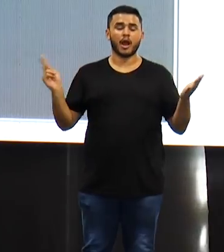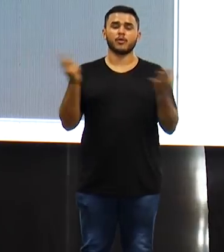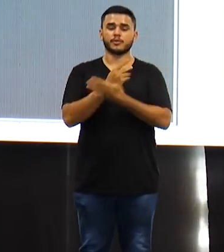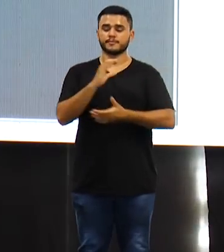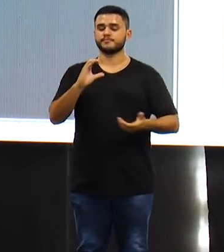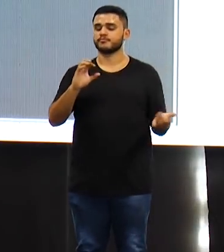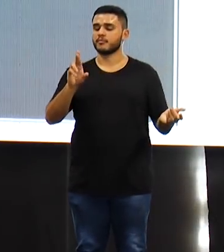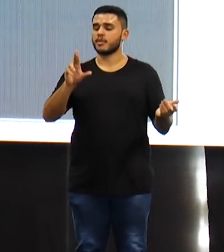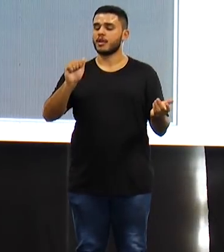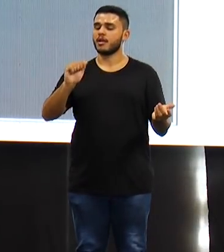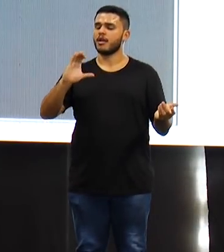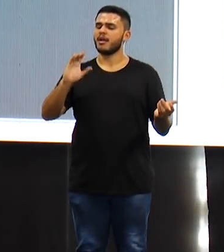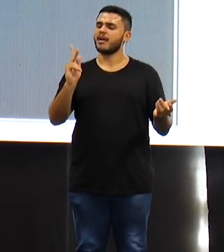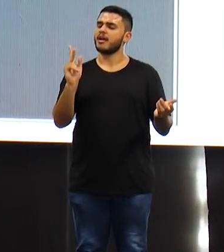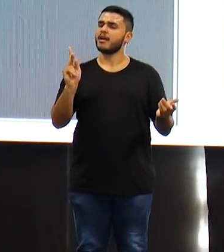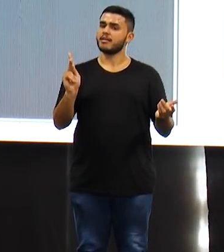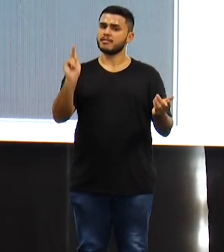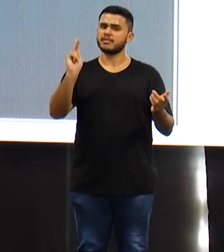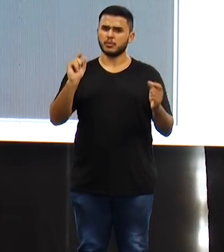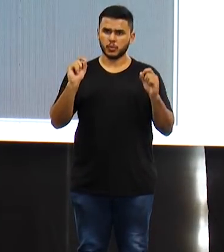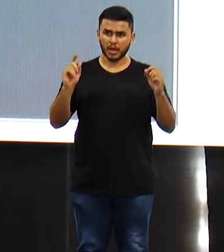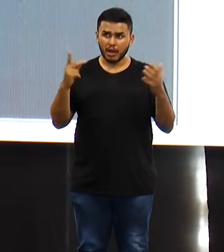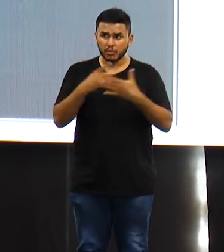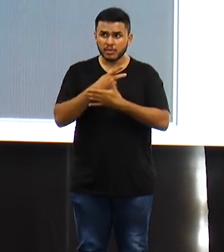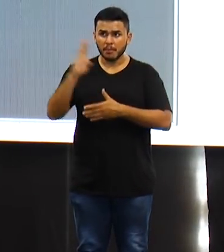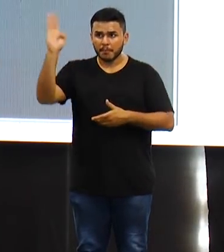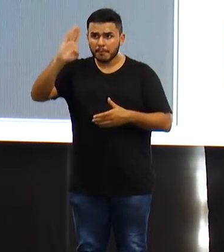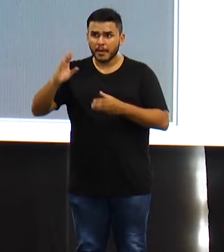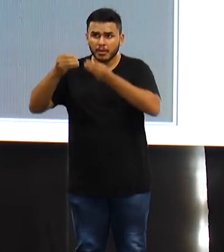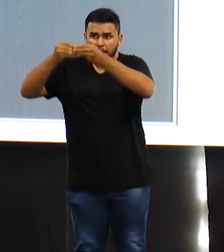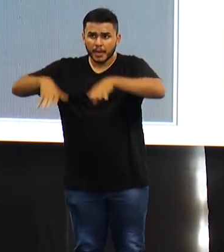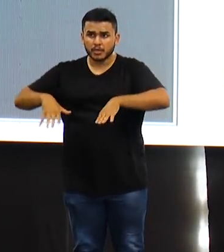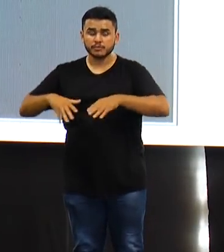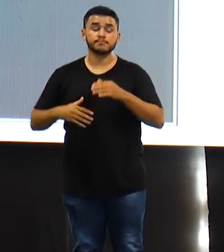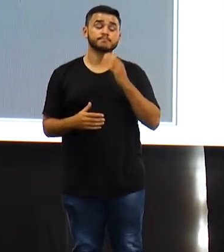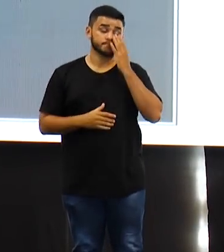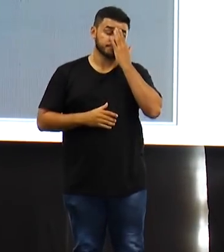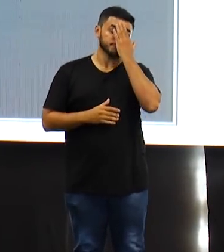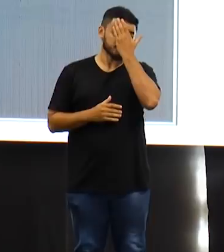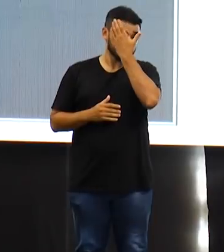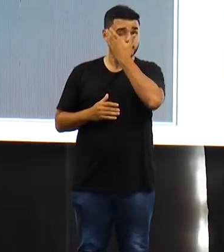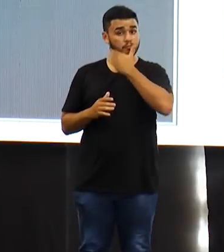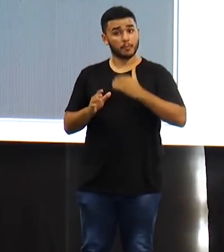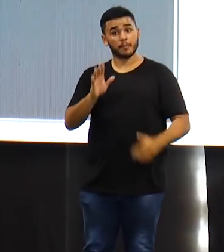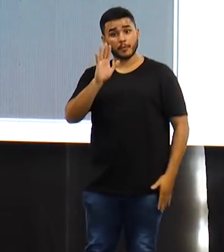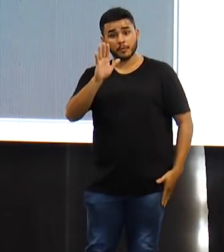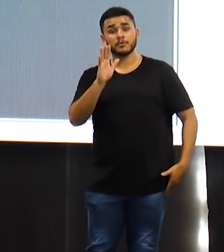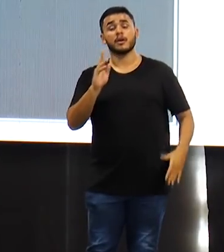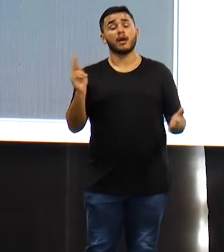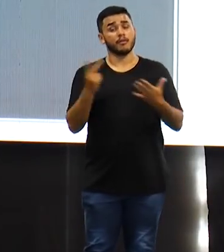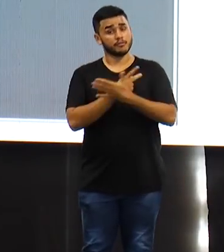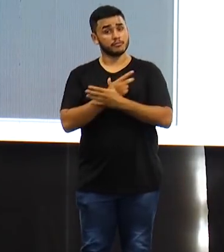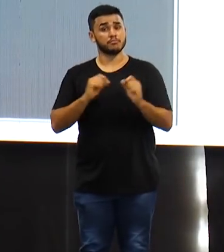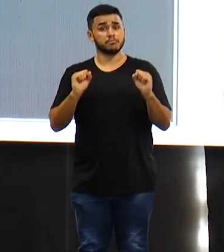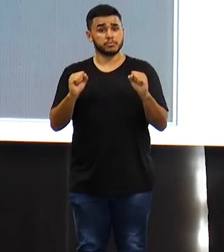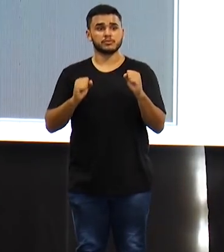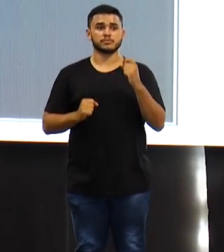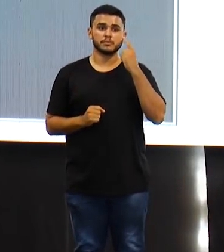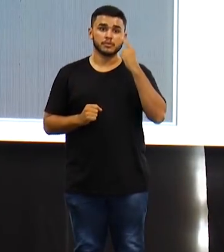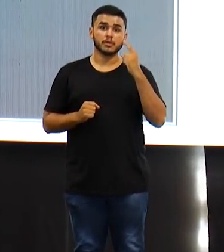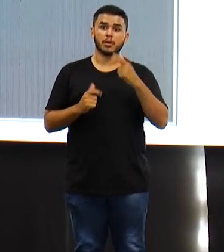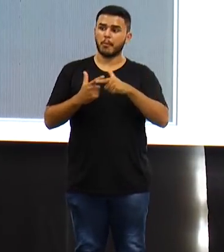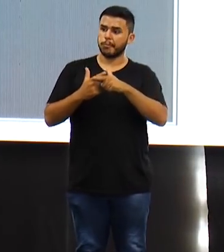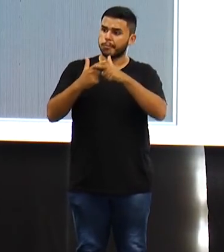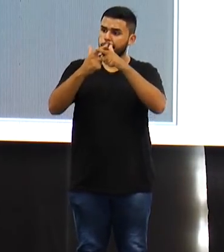crise globalizada. Professor, vai atingir o Brasil? Olha só que coisa interessante. Eu posso interligar a crise